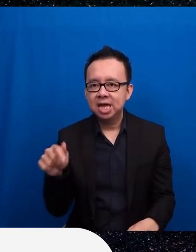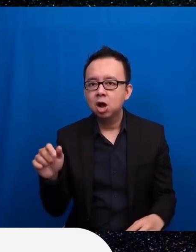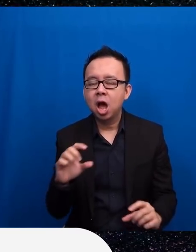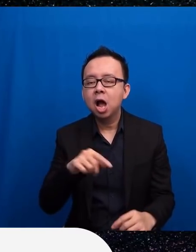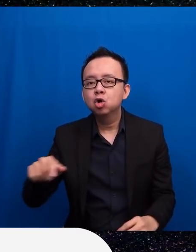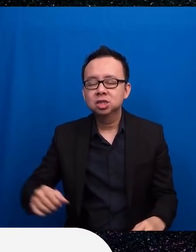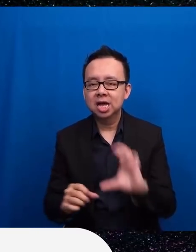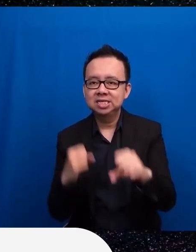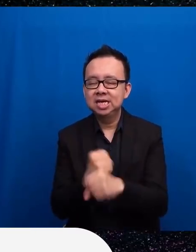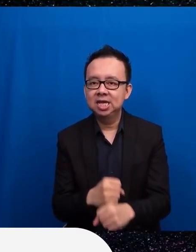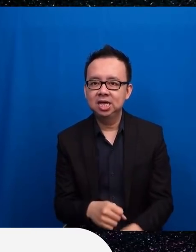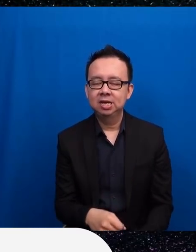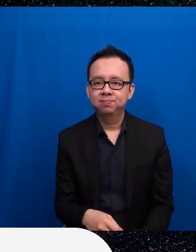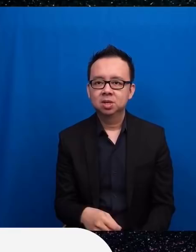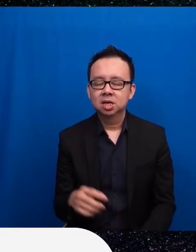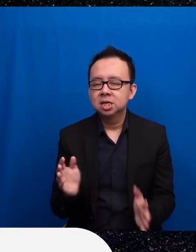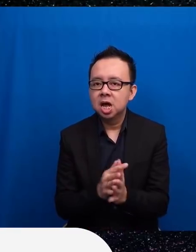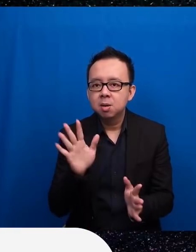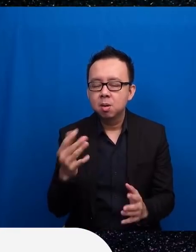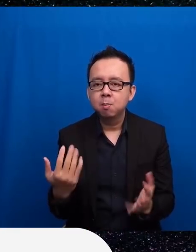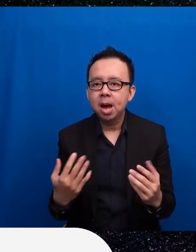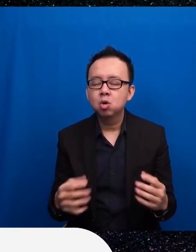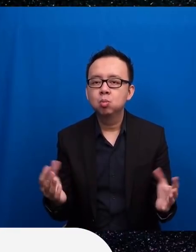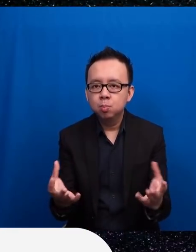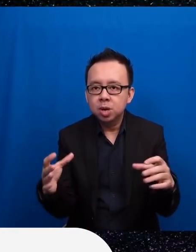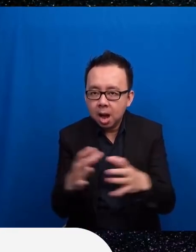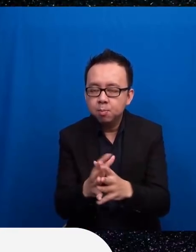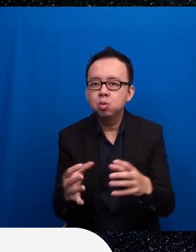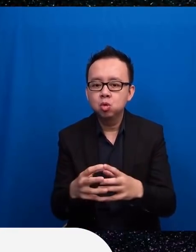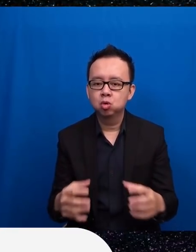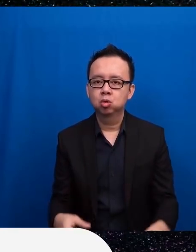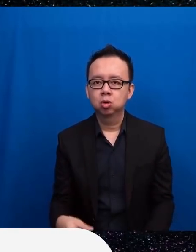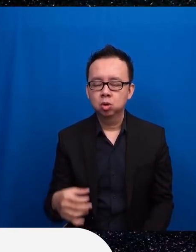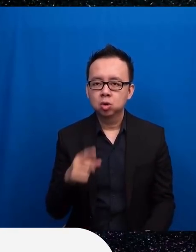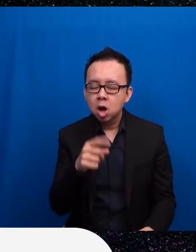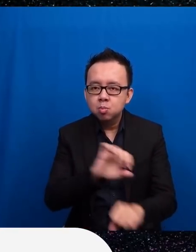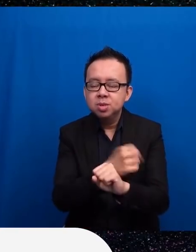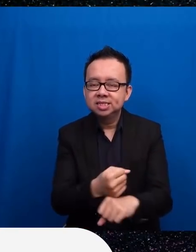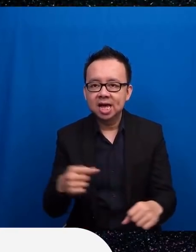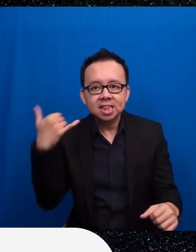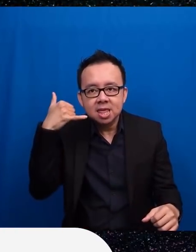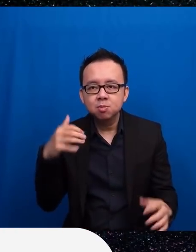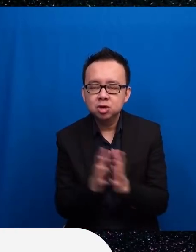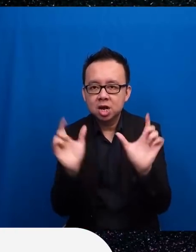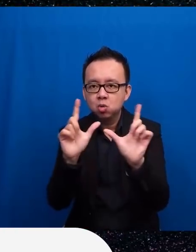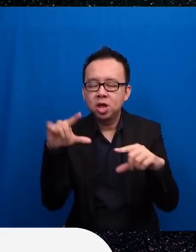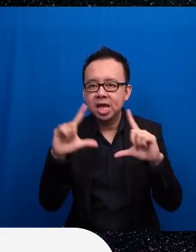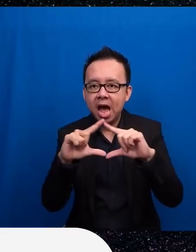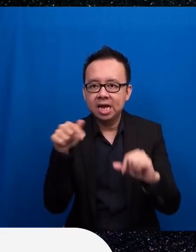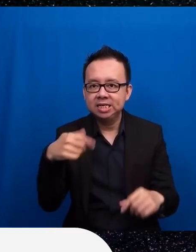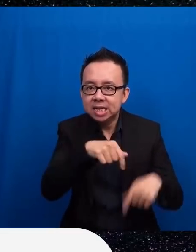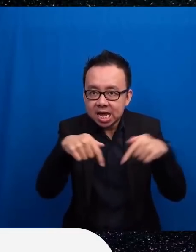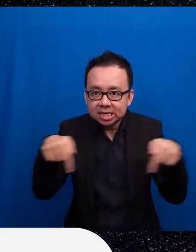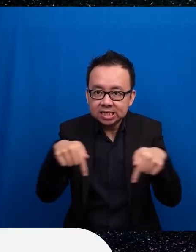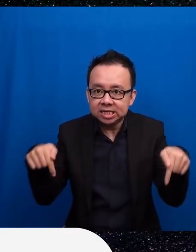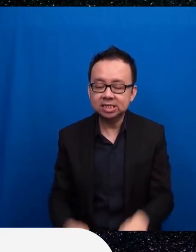bergabung, saudara dapat menghubungi di nomor yang tertera di layar di depan saudara ini.